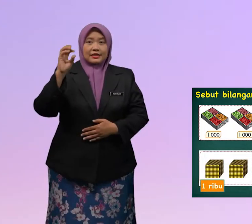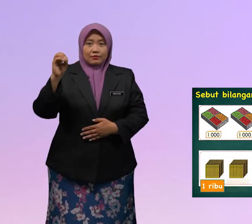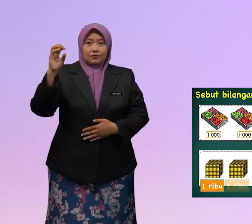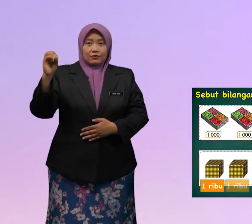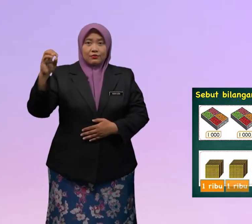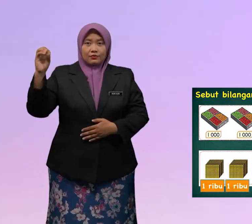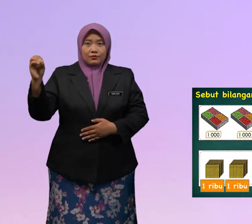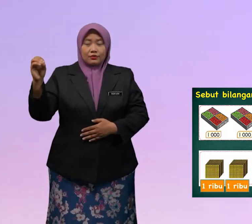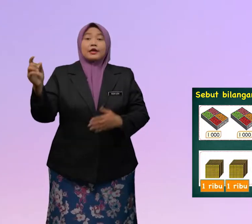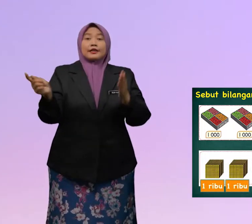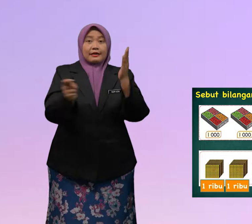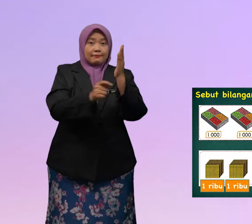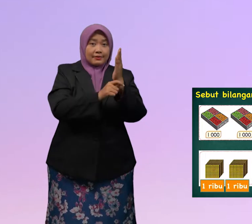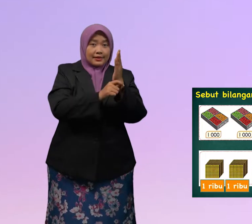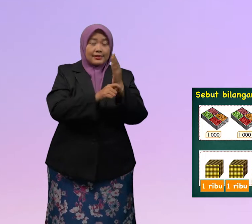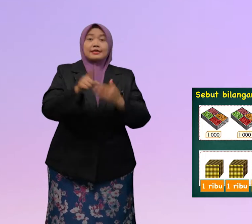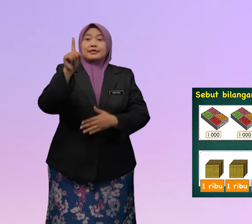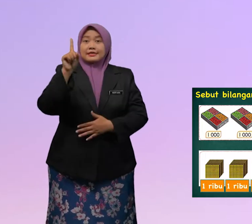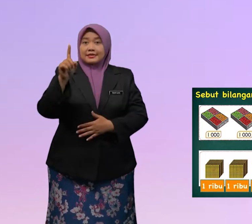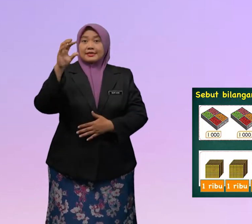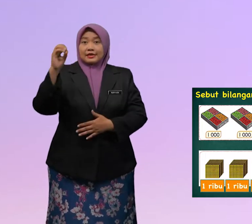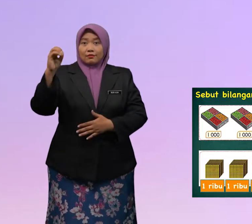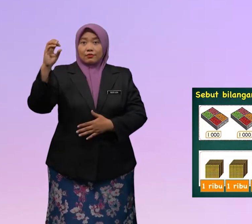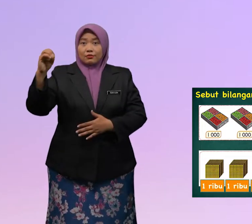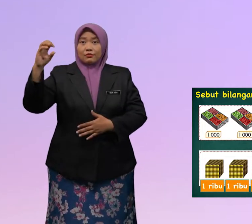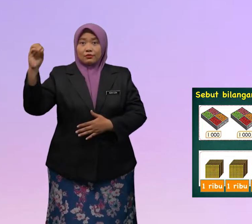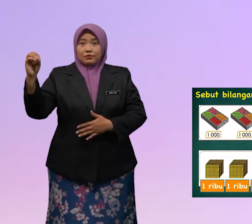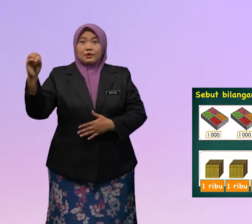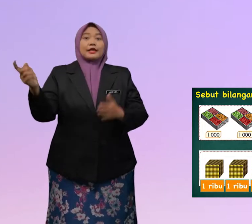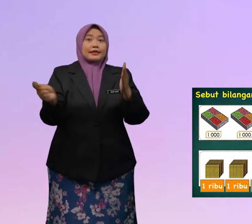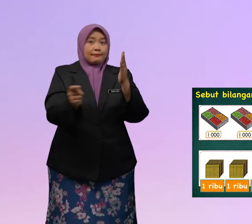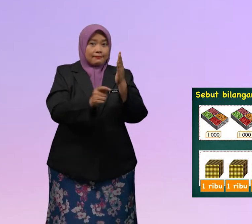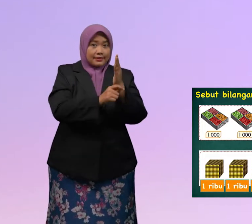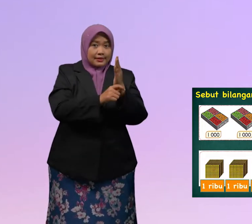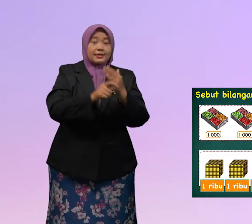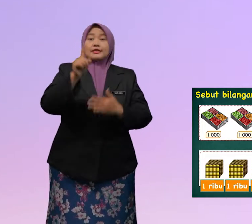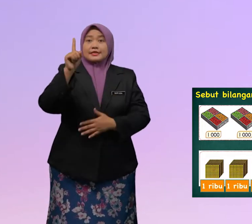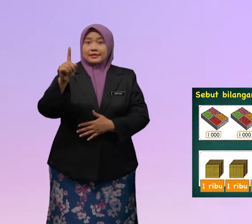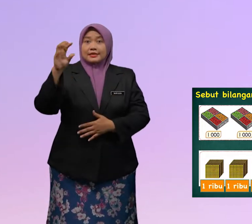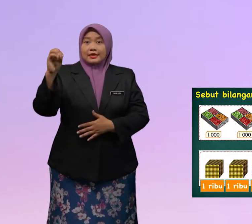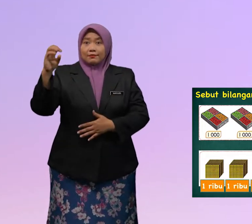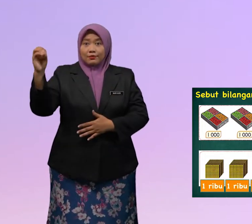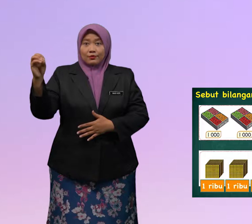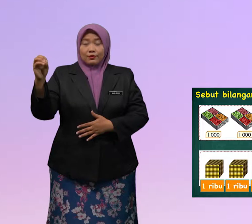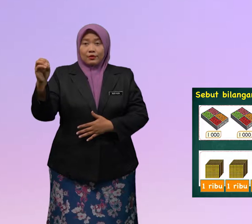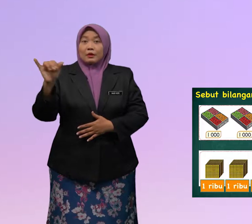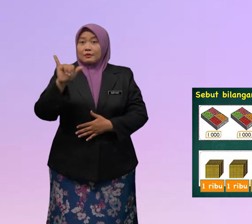1,000 tambah 1,000 tambah 1,000